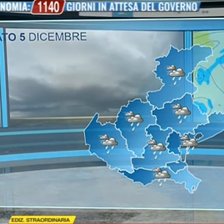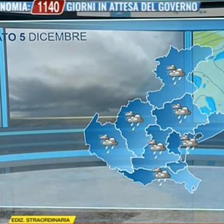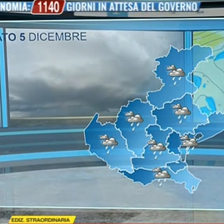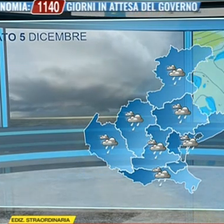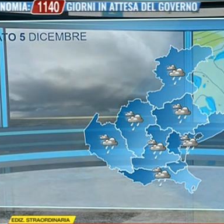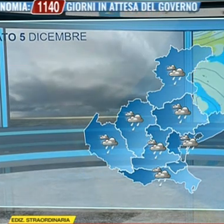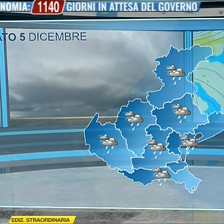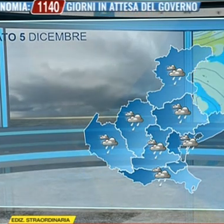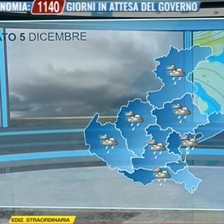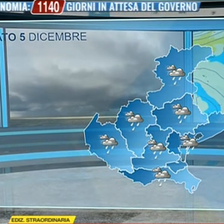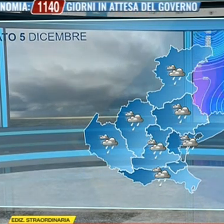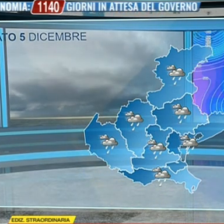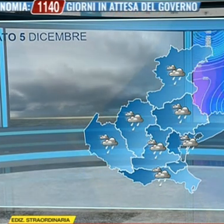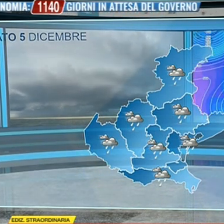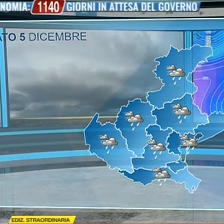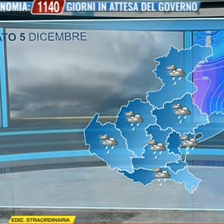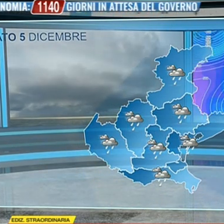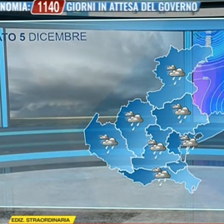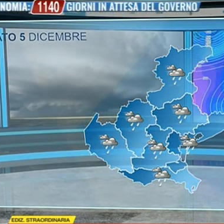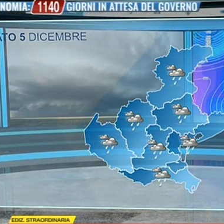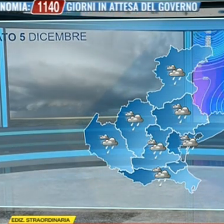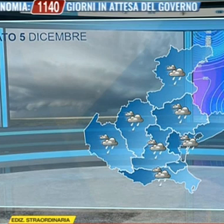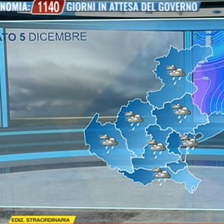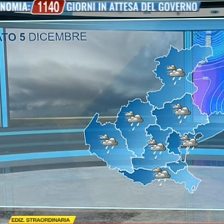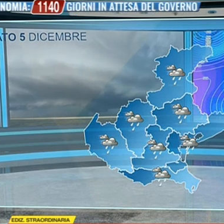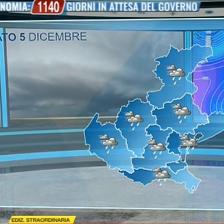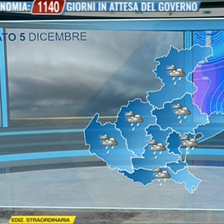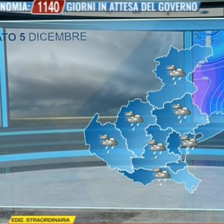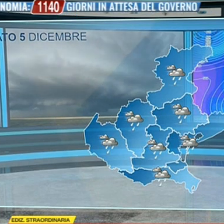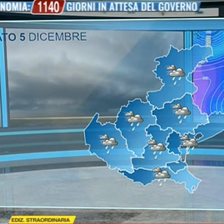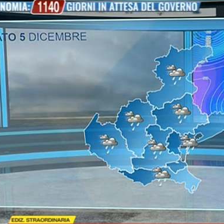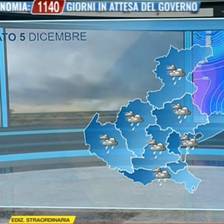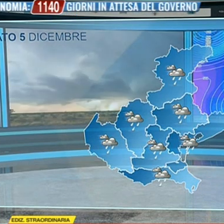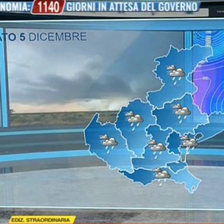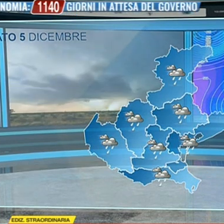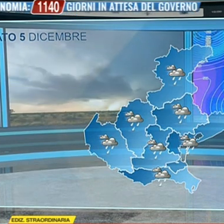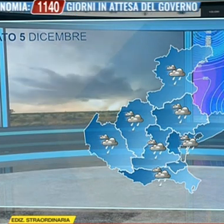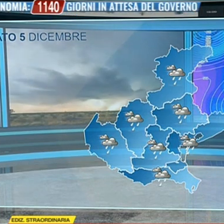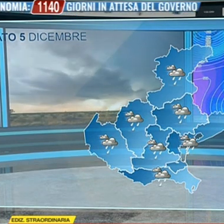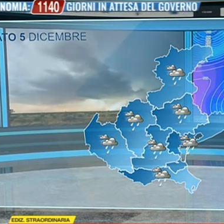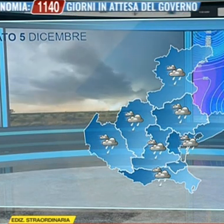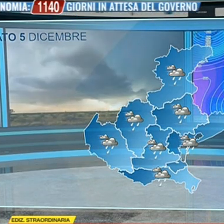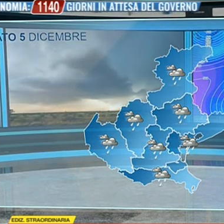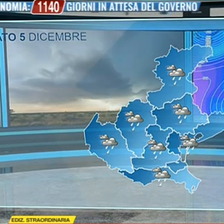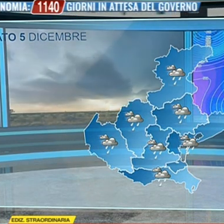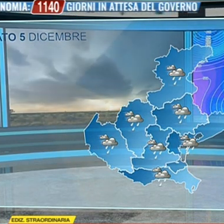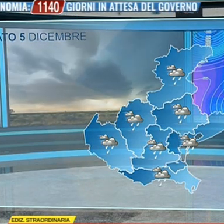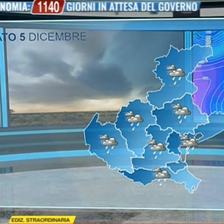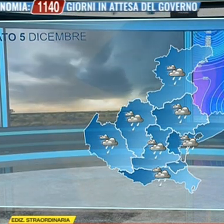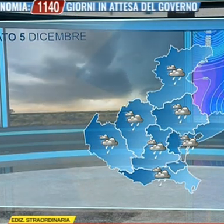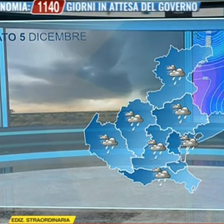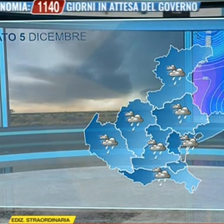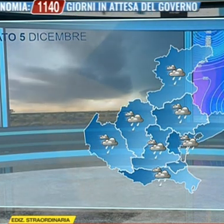tempo spiccatamente instabile, avremo infatti precipitazioni estese per tutto l'arco della giornata. Attenzione